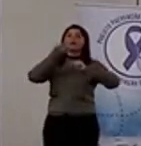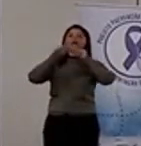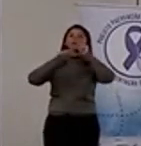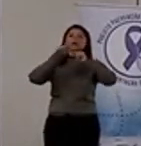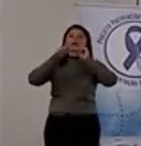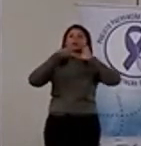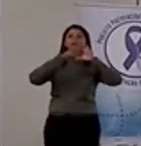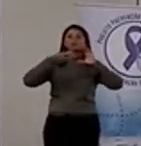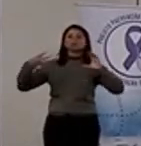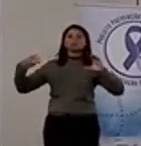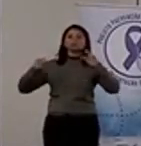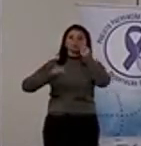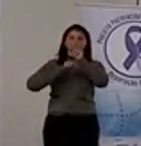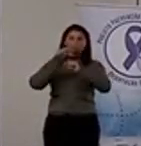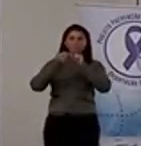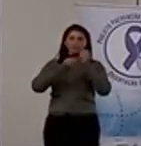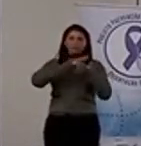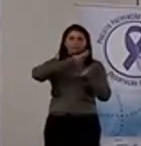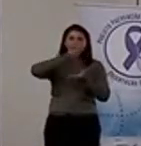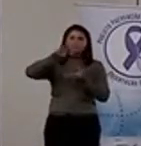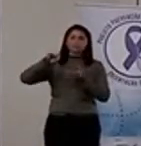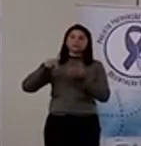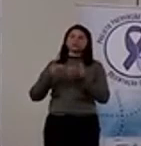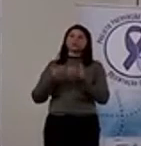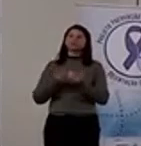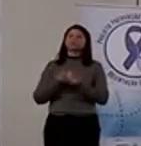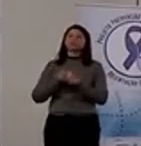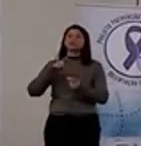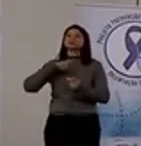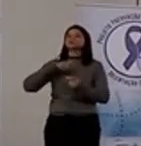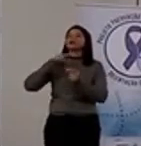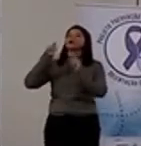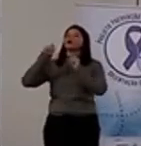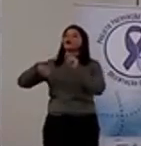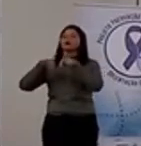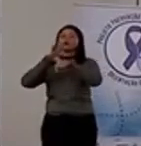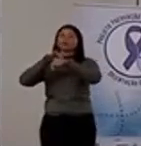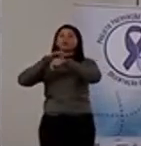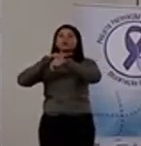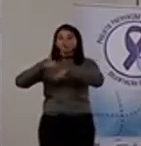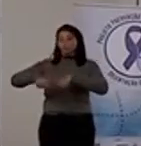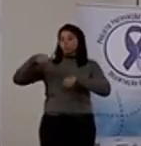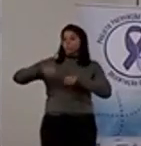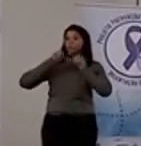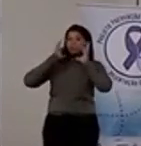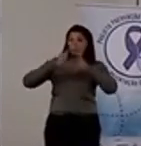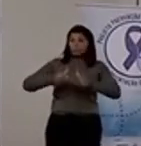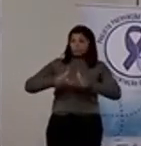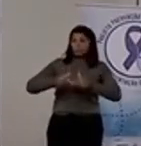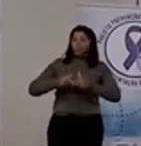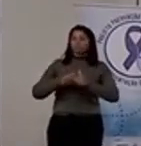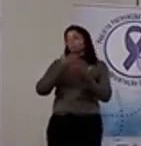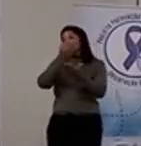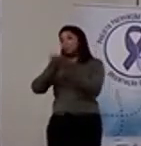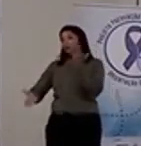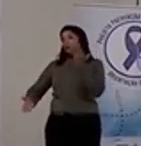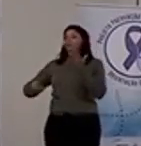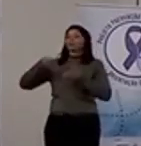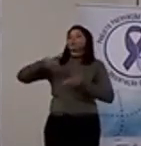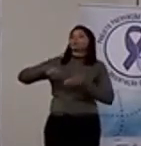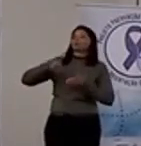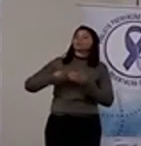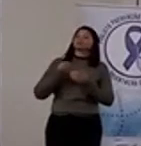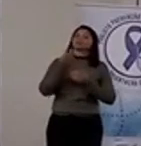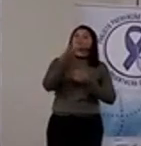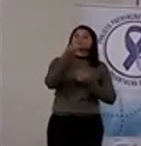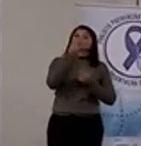tem centenas de genes. Então, você pode ter uma doença que envolva a mala toda, você perca a mala, vai viajar, perdeu a mala. Ou você pode